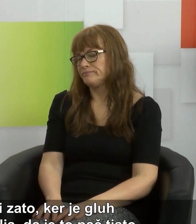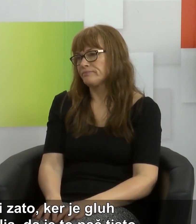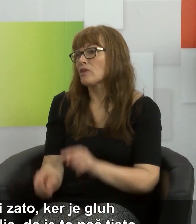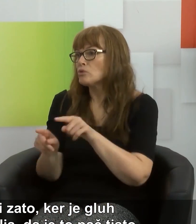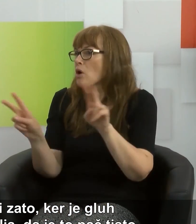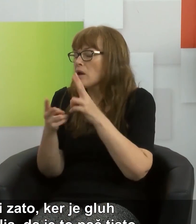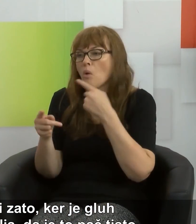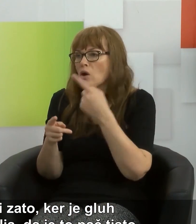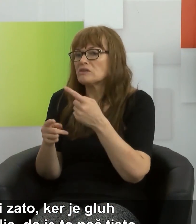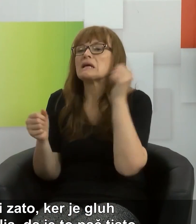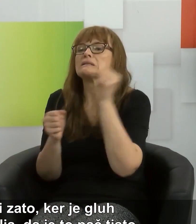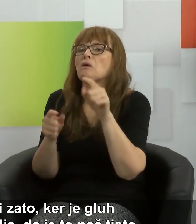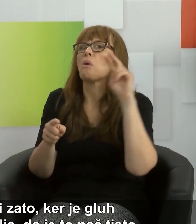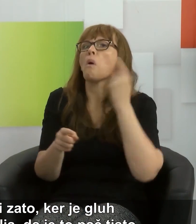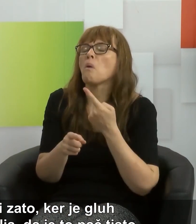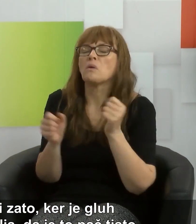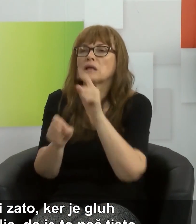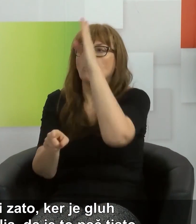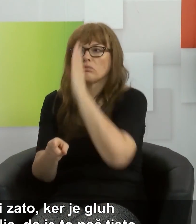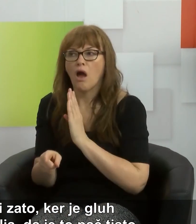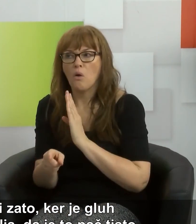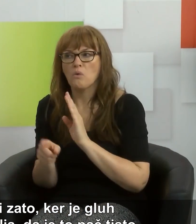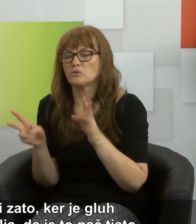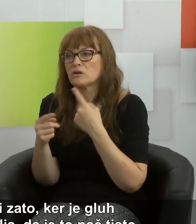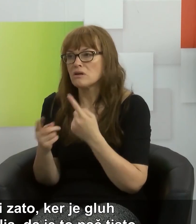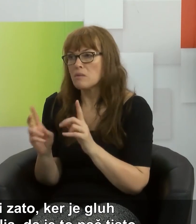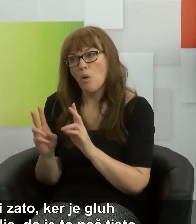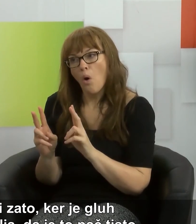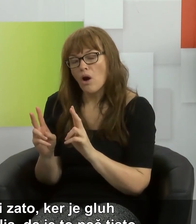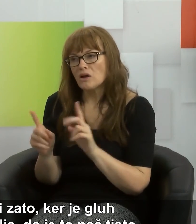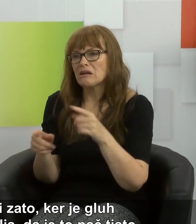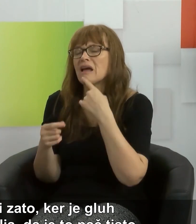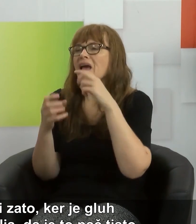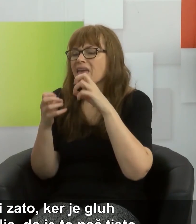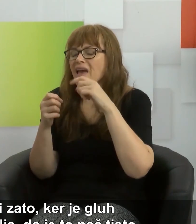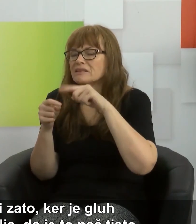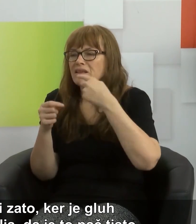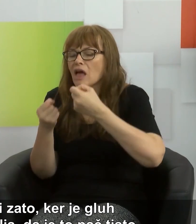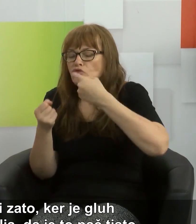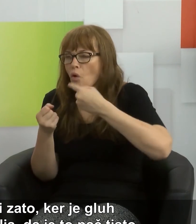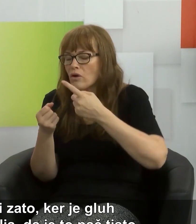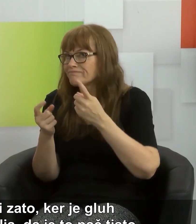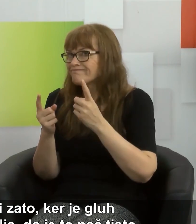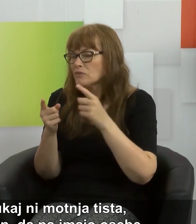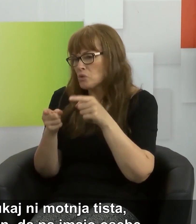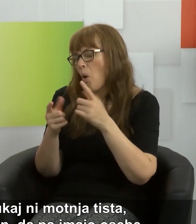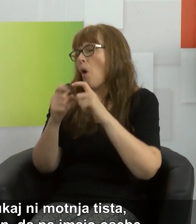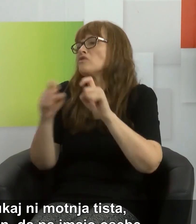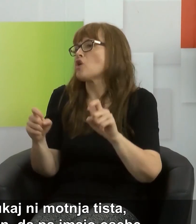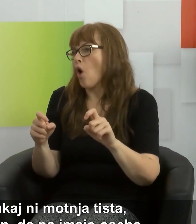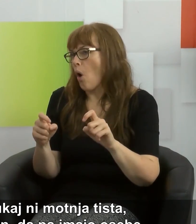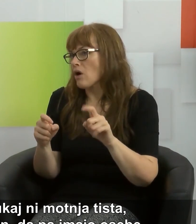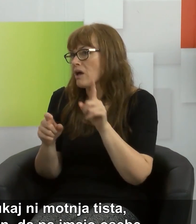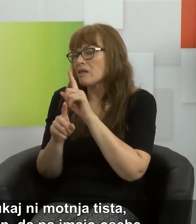Tukaj ne moreš reči zato, ker je gluh ali naglušen, ali ker je clja, da je to pač tisto. Se